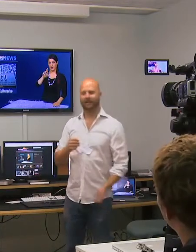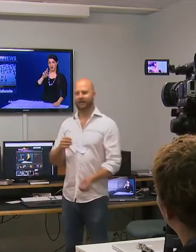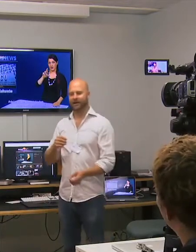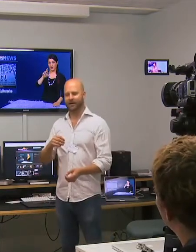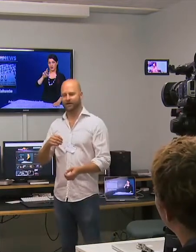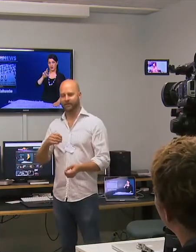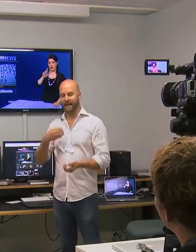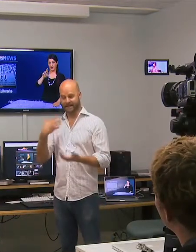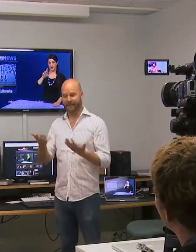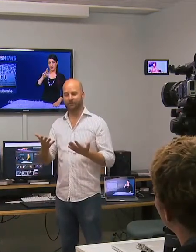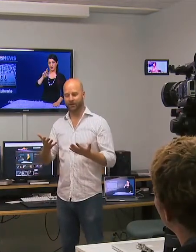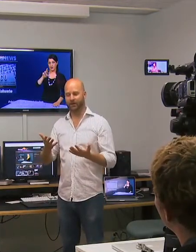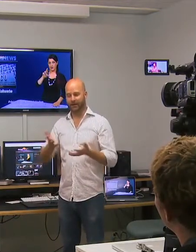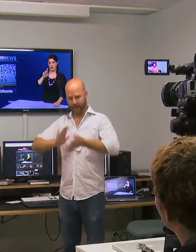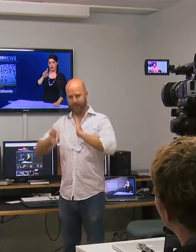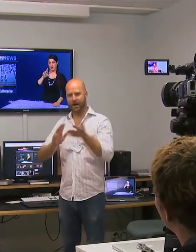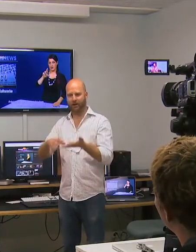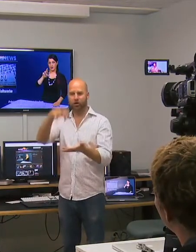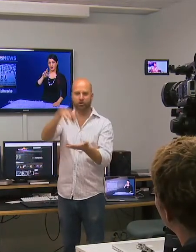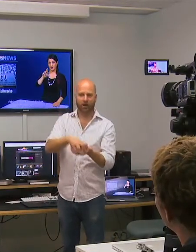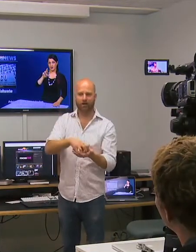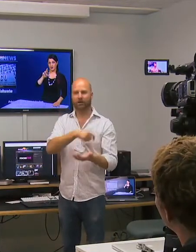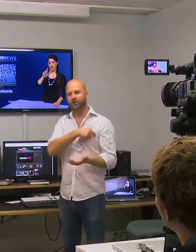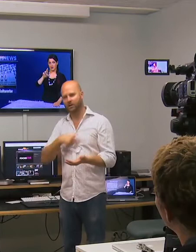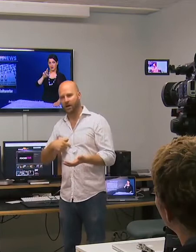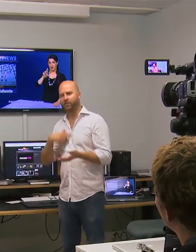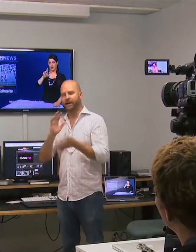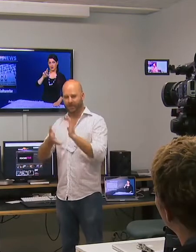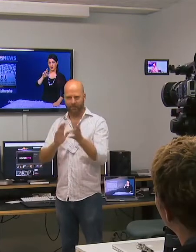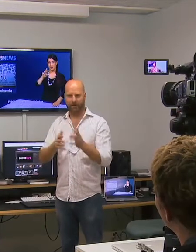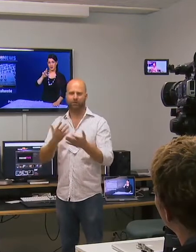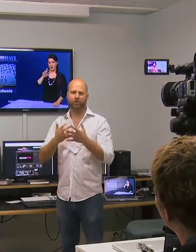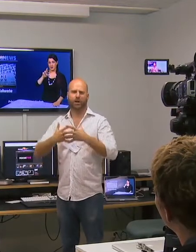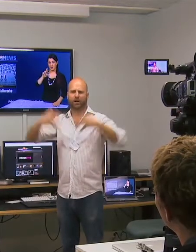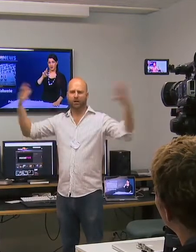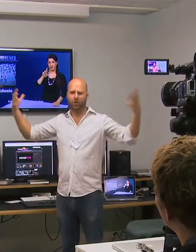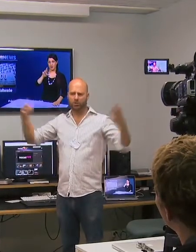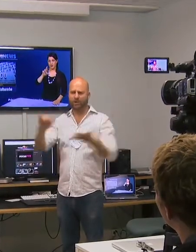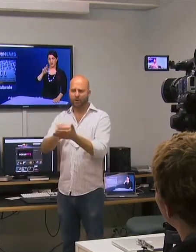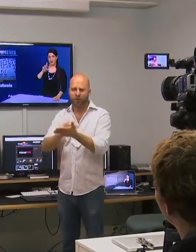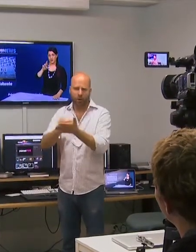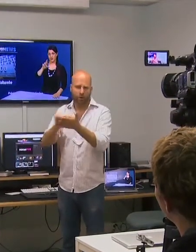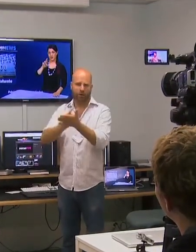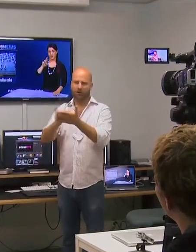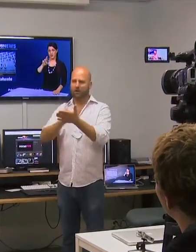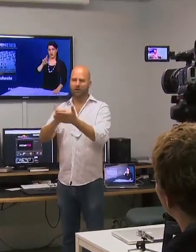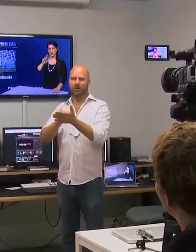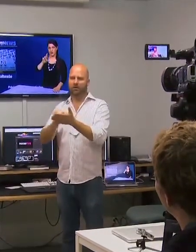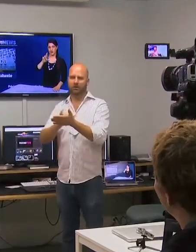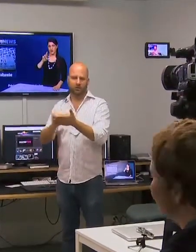Frage. Also, es gibt zum Beispiel Gebärdenstadtnamen, die schon wirklich bekannt sind. Zum Beispiel New